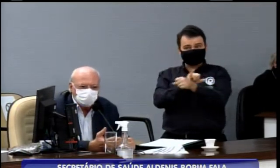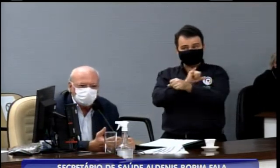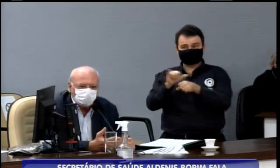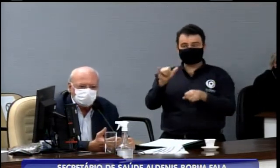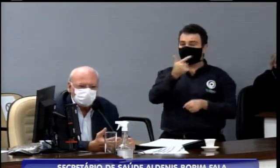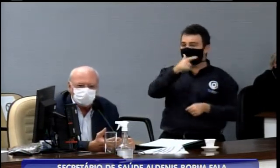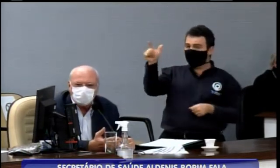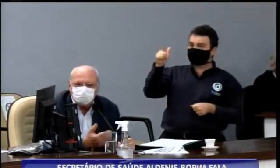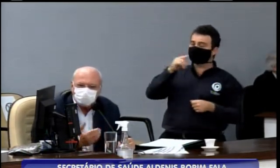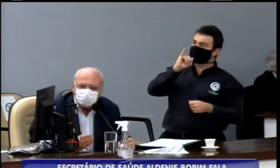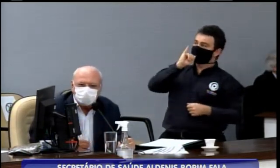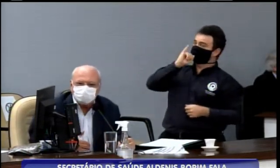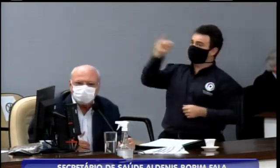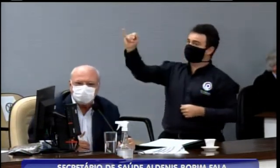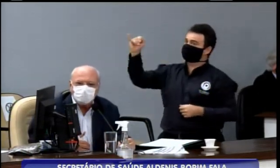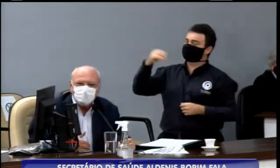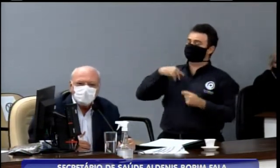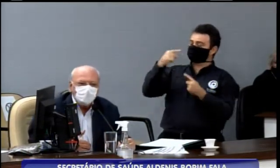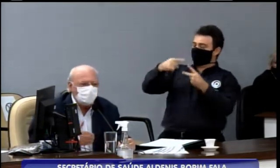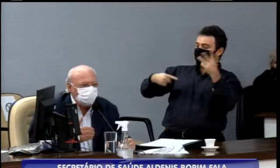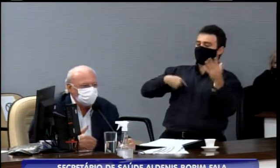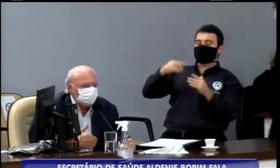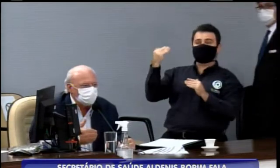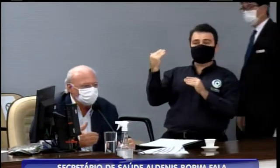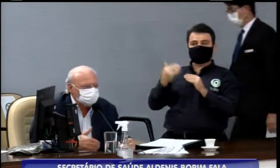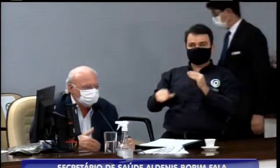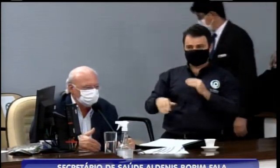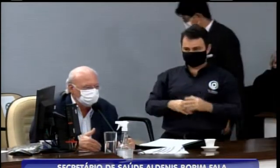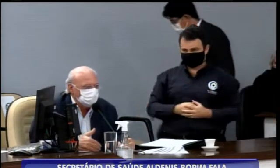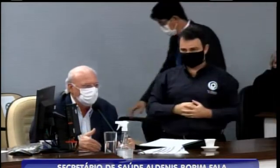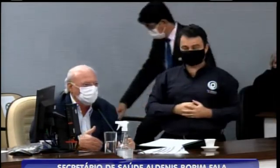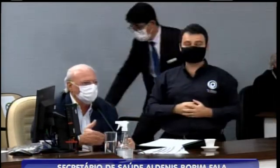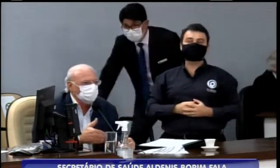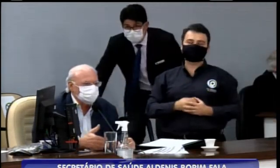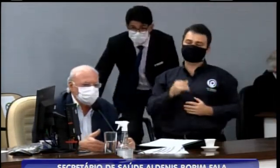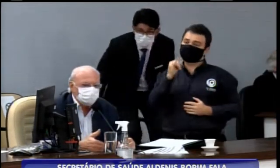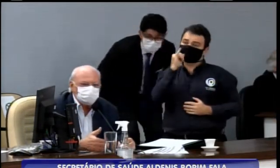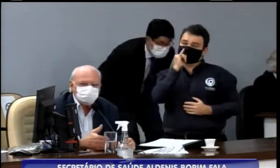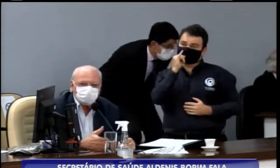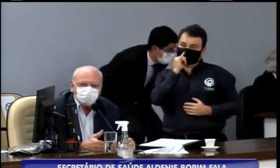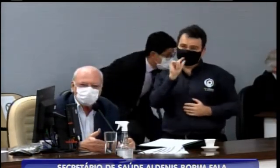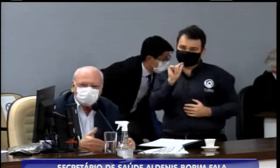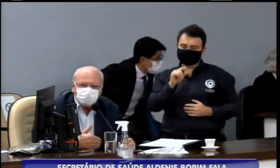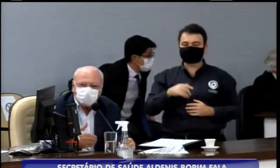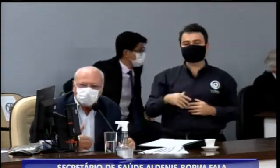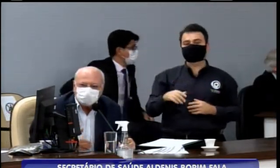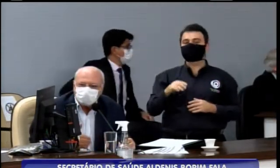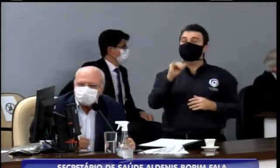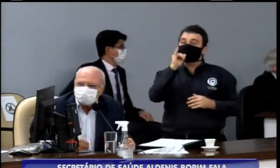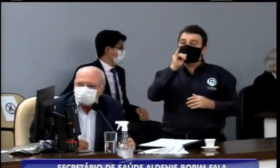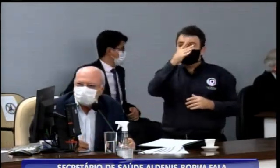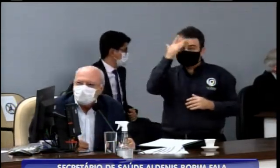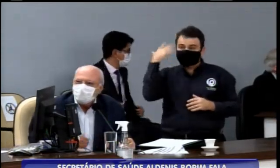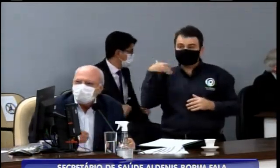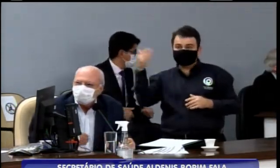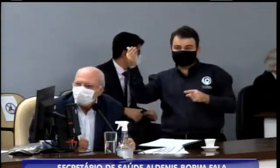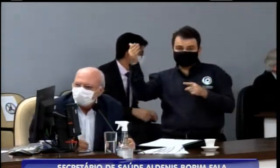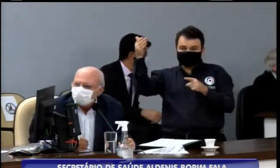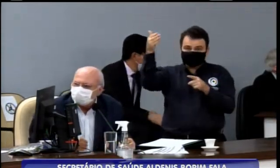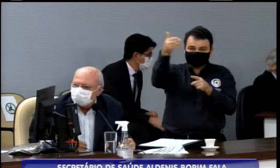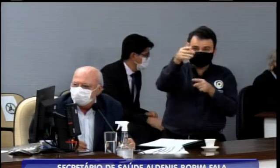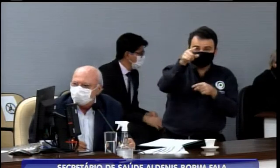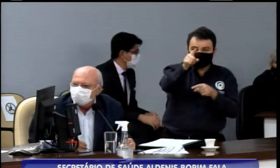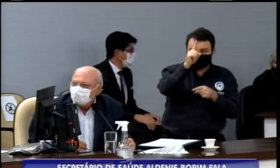gente não concordava. Por exemplo, a regulação do paciente que vai para lá tem que ser